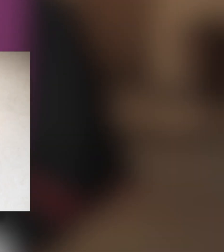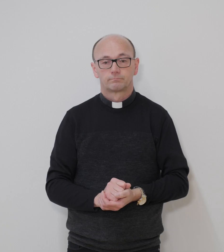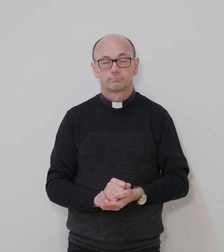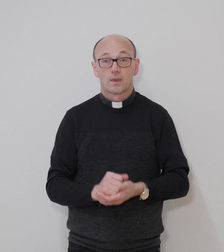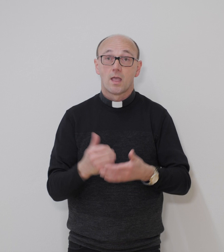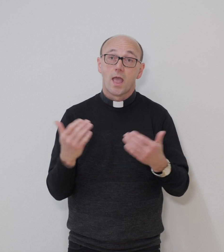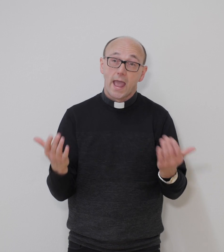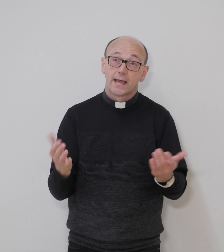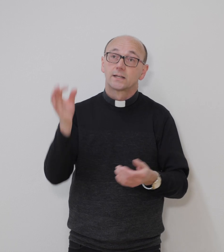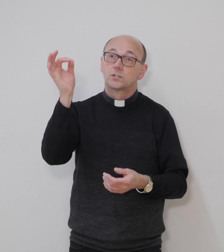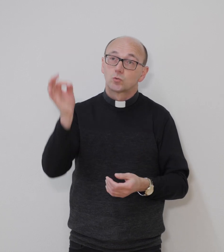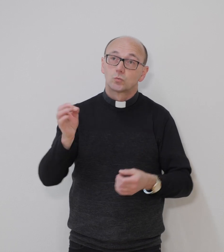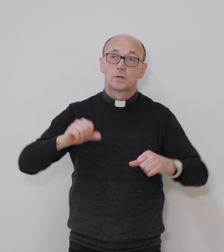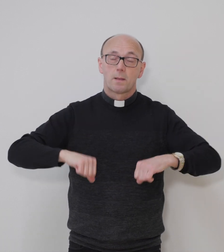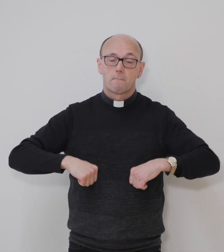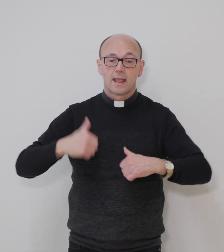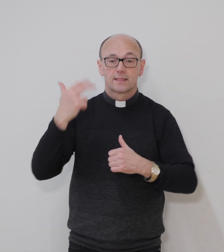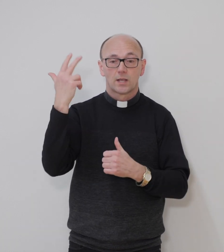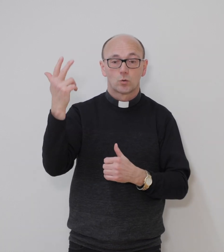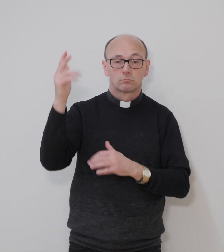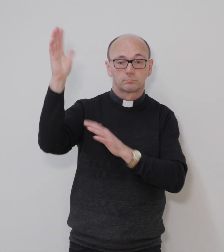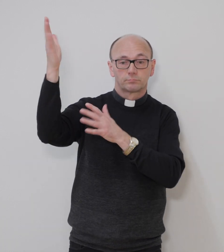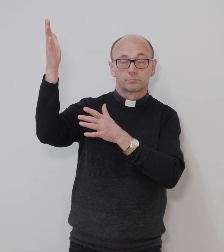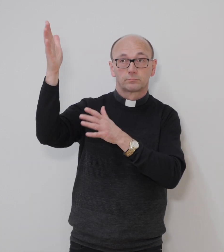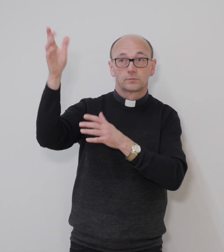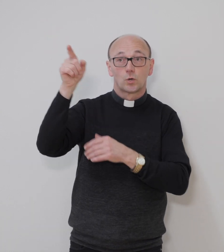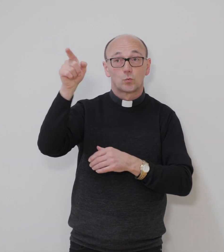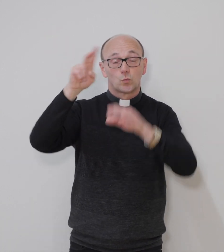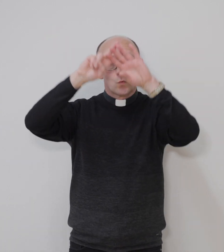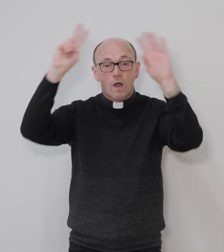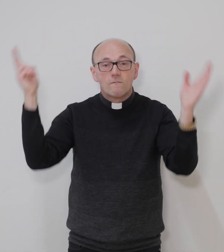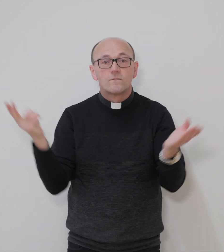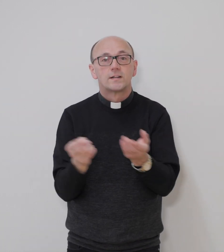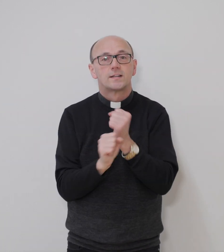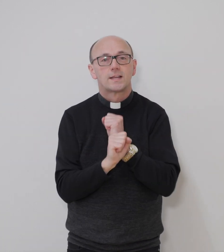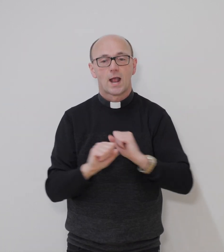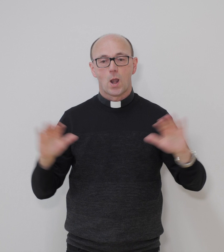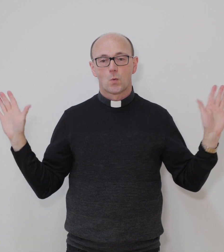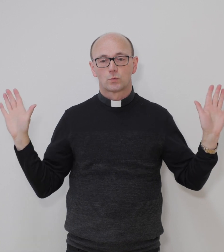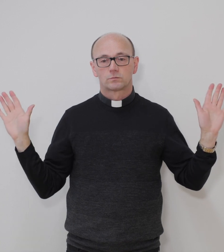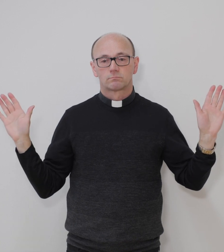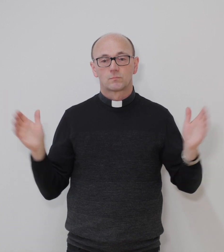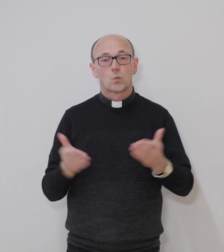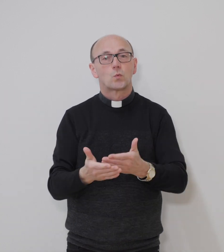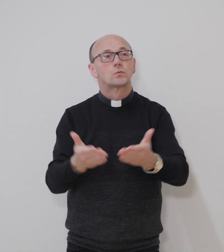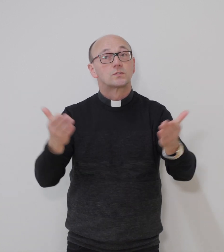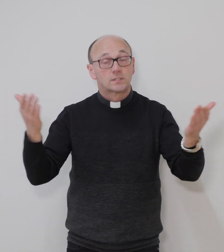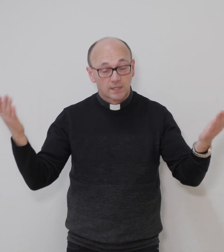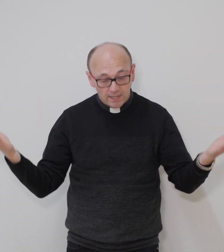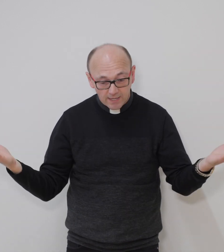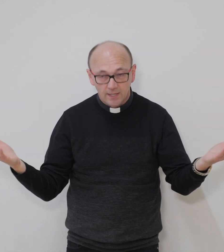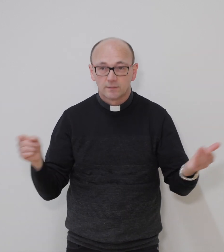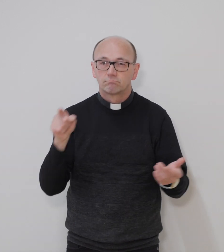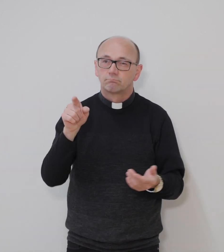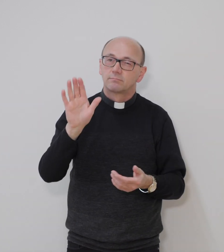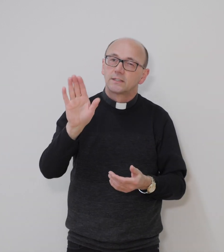Sei gepriesen, Herr Jesus Christus, Sohn des lebendigen Gottes. Du bist der Erlöser der Welt, unser Herr und Heiland, der seiner Mutter